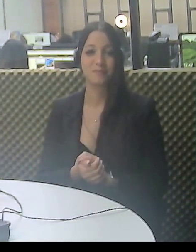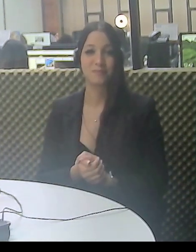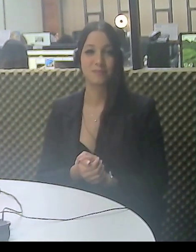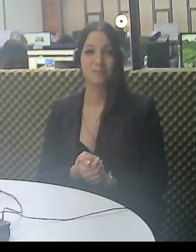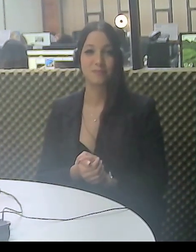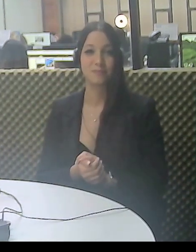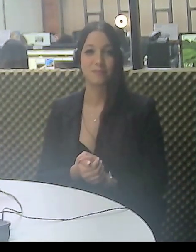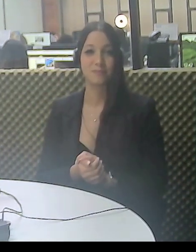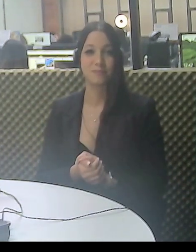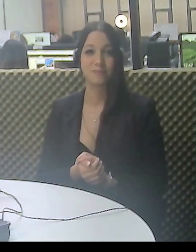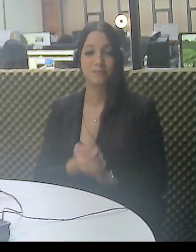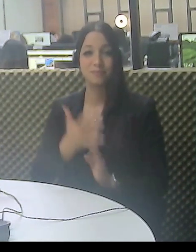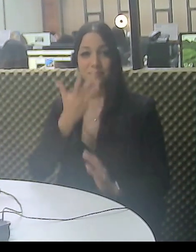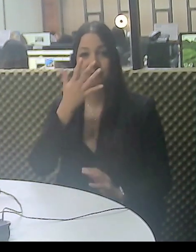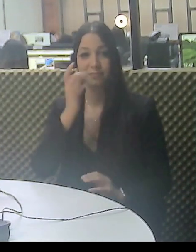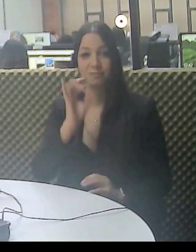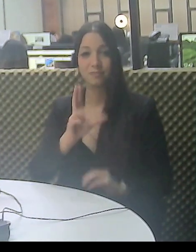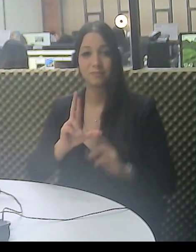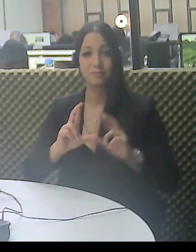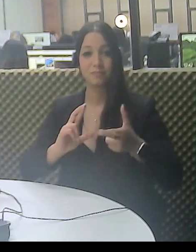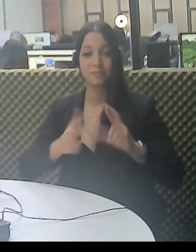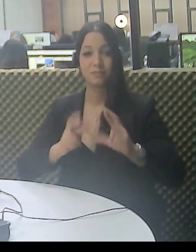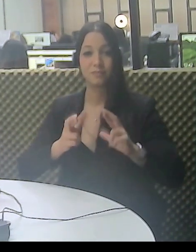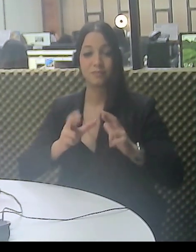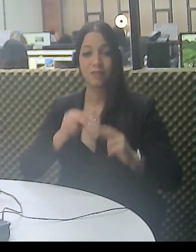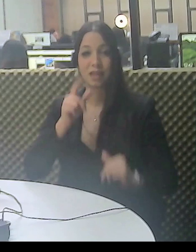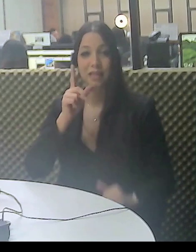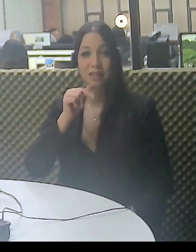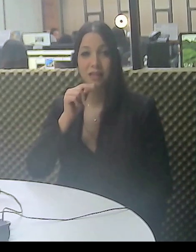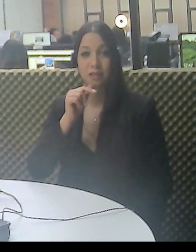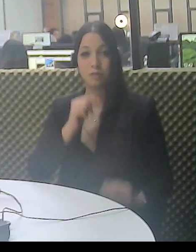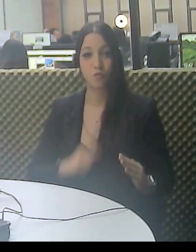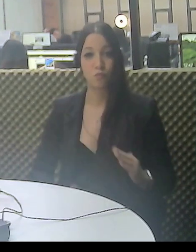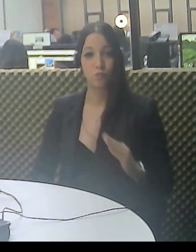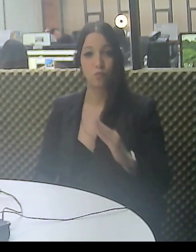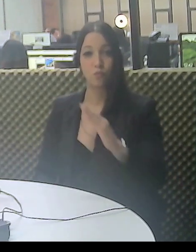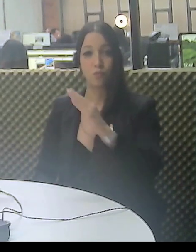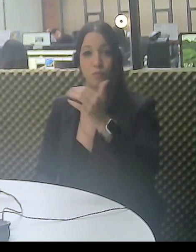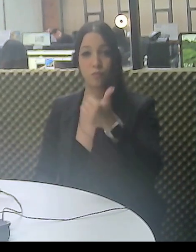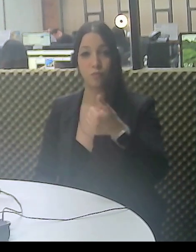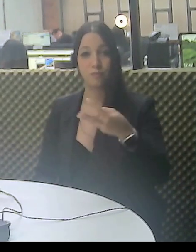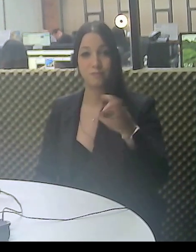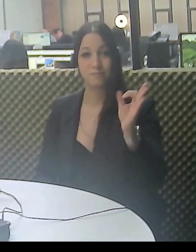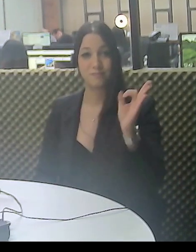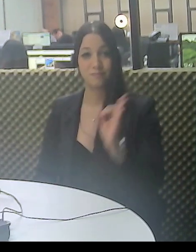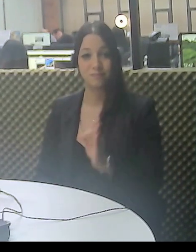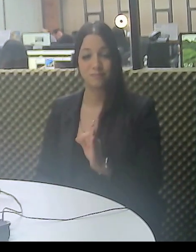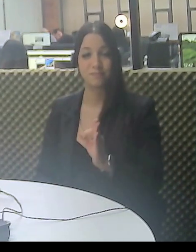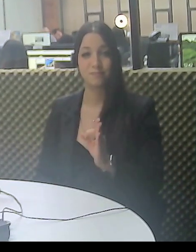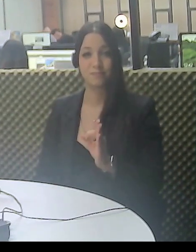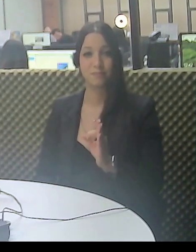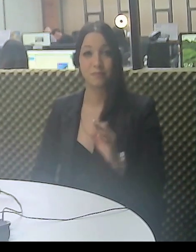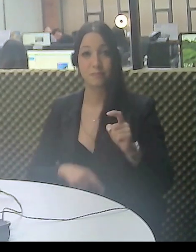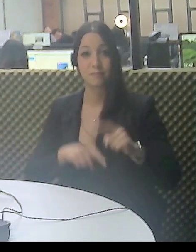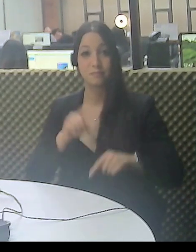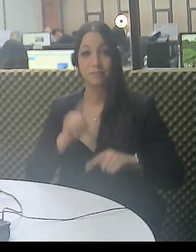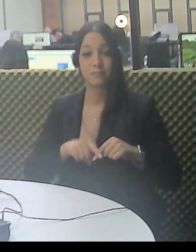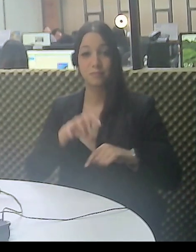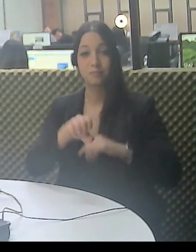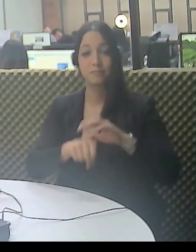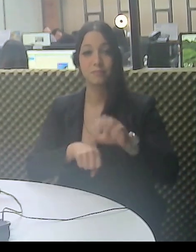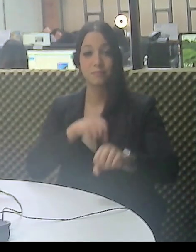Coleta seletiva realizada pelo DEMAI cresce 13%. O aumento no número de materiais